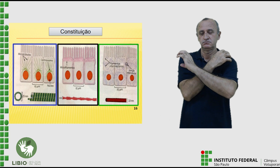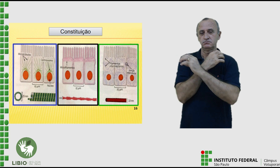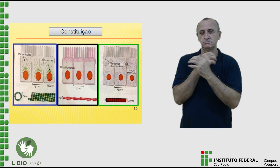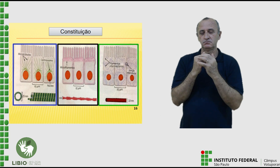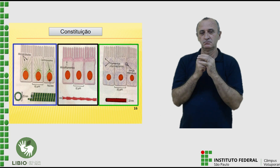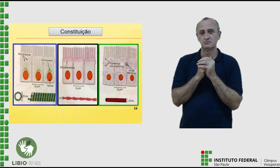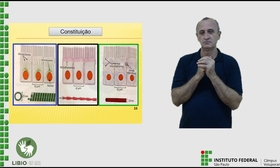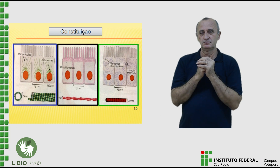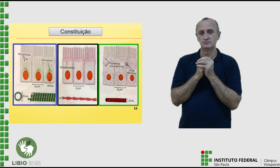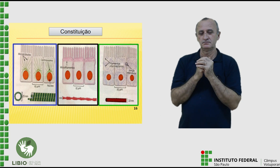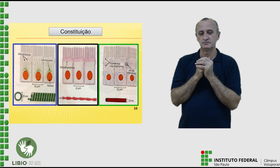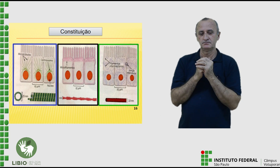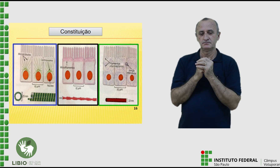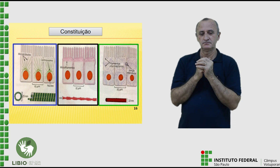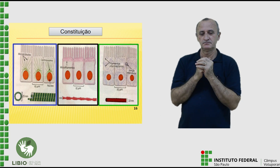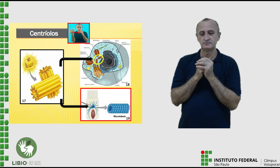citoesqueleto.